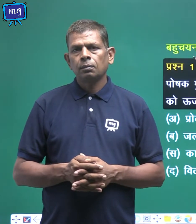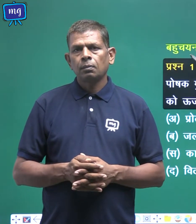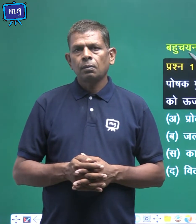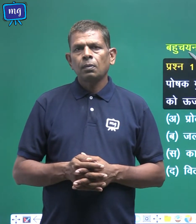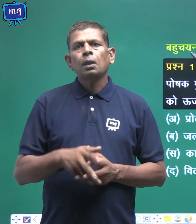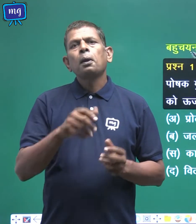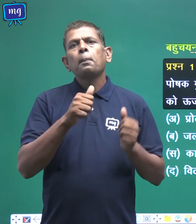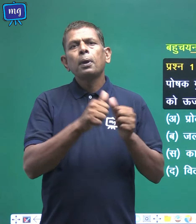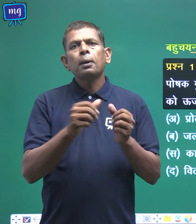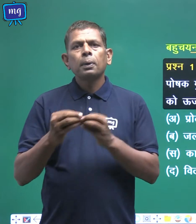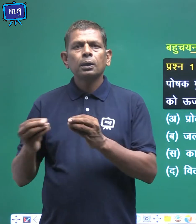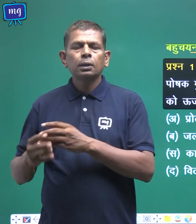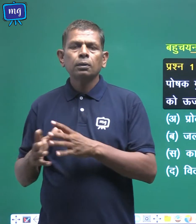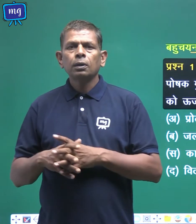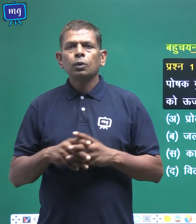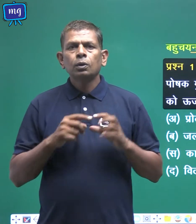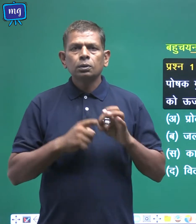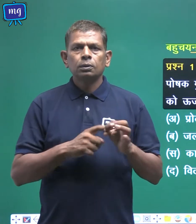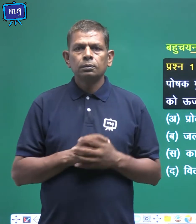बहुचयनात्मक प्रश्न।